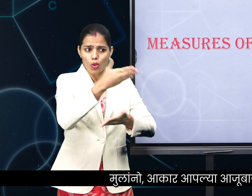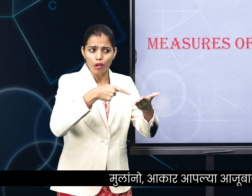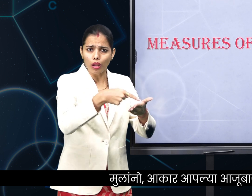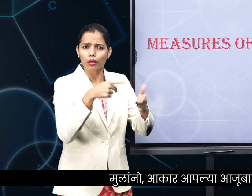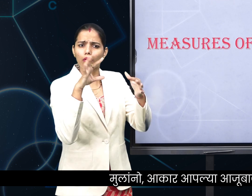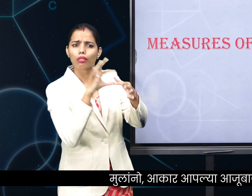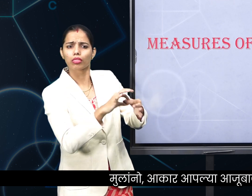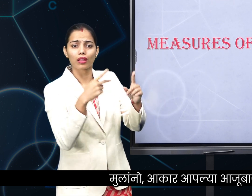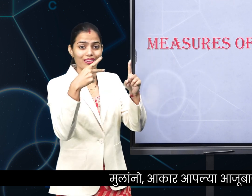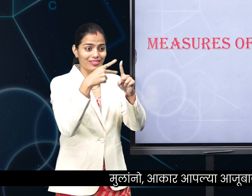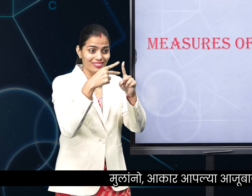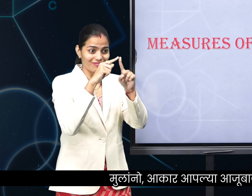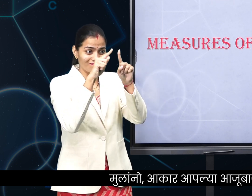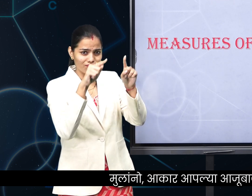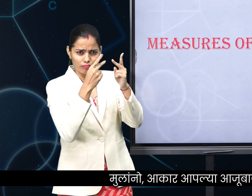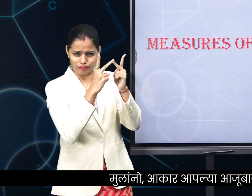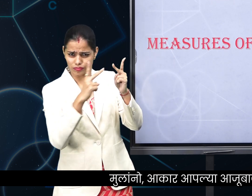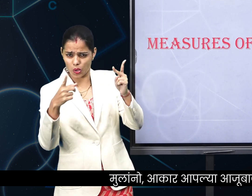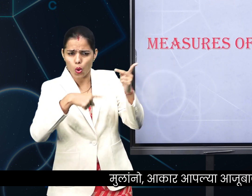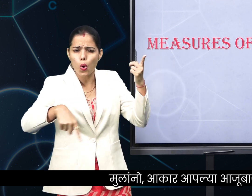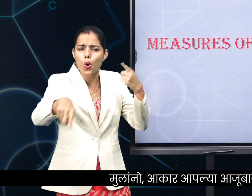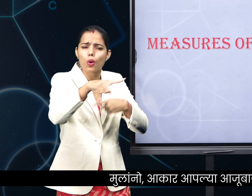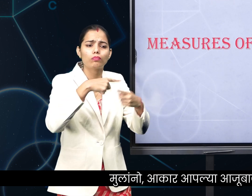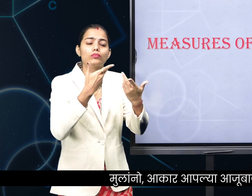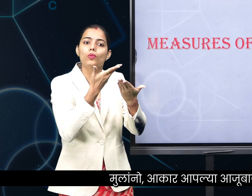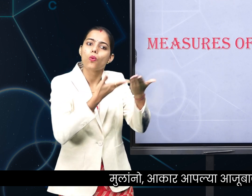मुलांनो, आकार आपल्या आजूबाजूला सर्वत्र असतात.